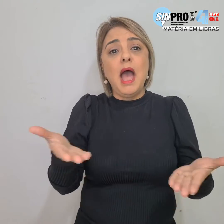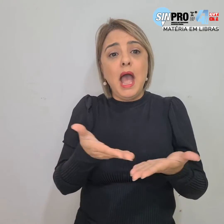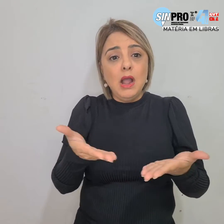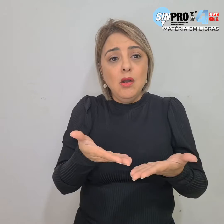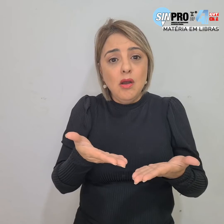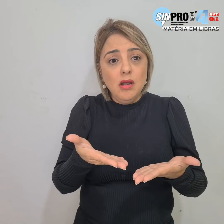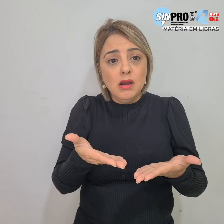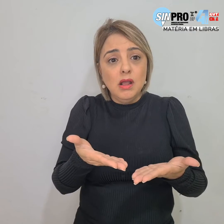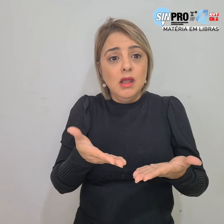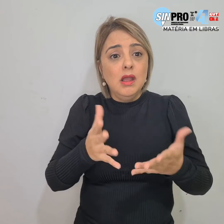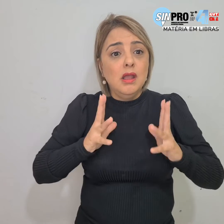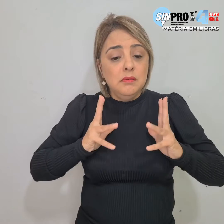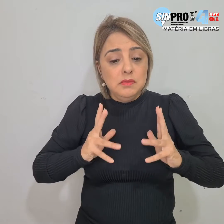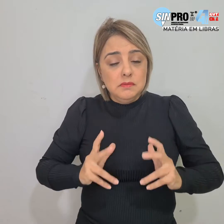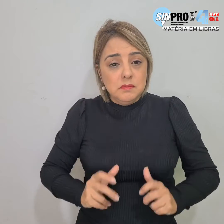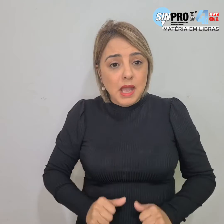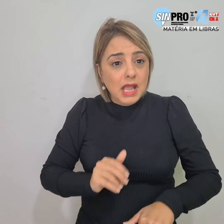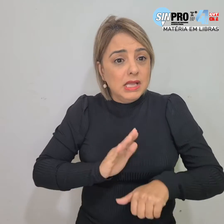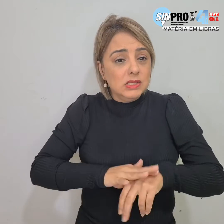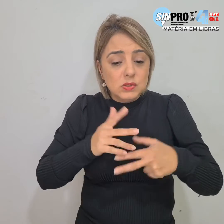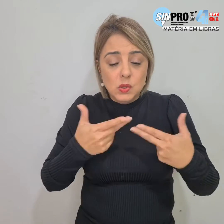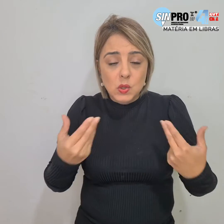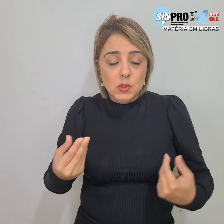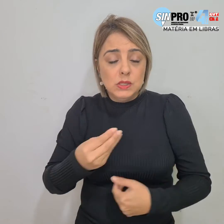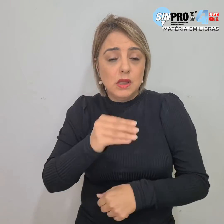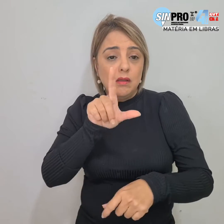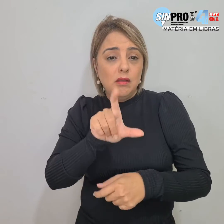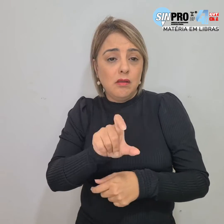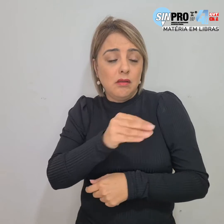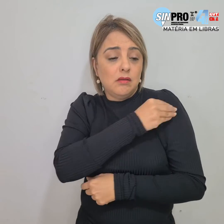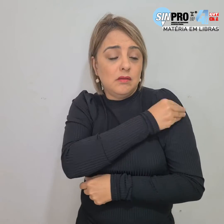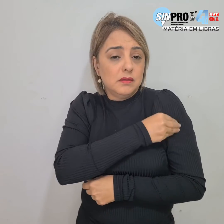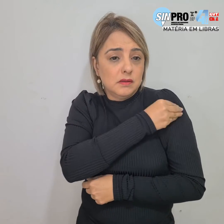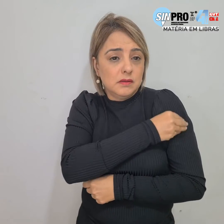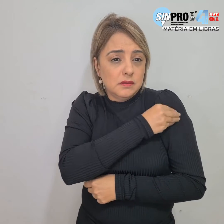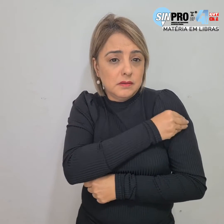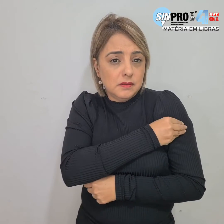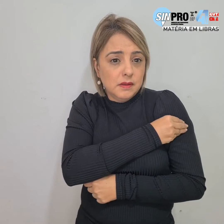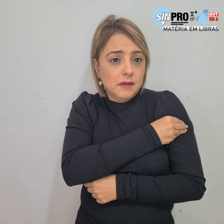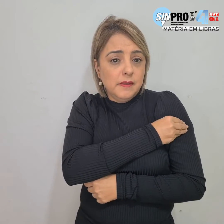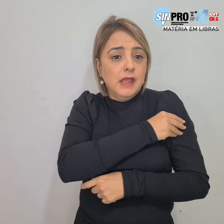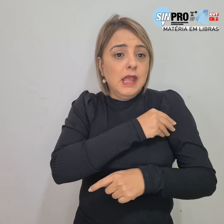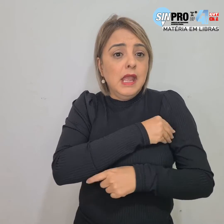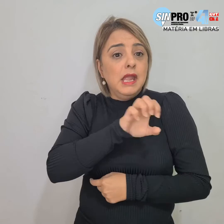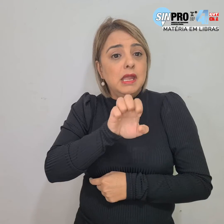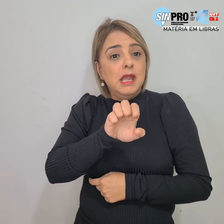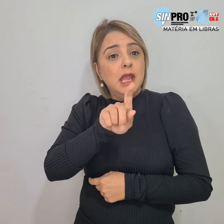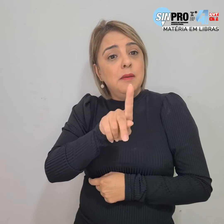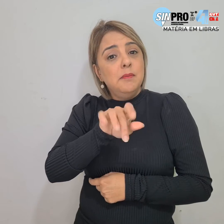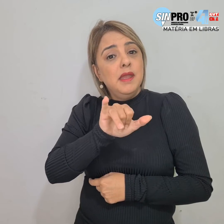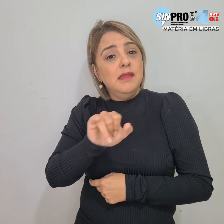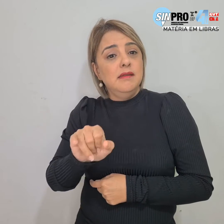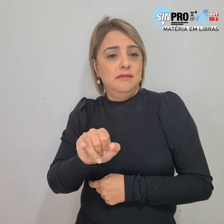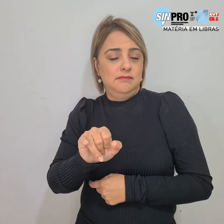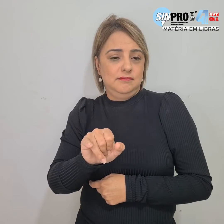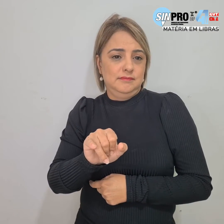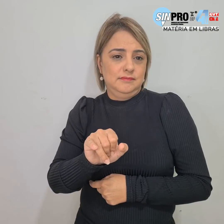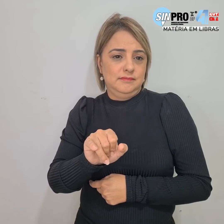desinfetante, álcool em gel e equipamentos de proteção individual EPI, avalia referindo-se,